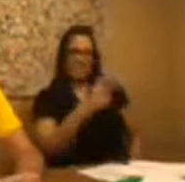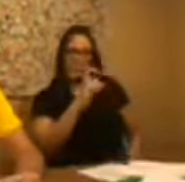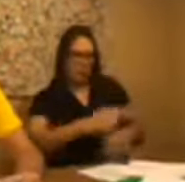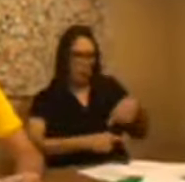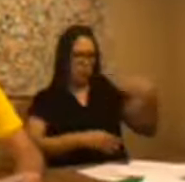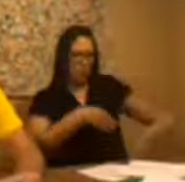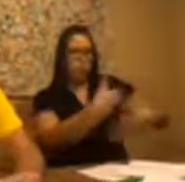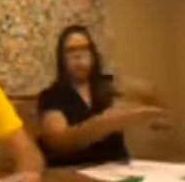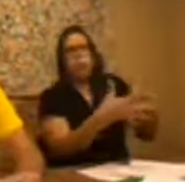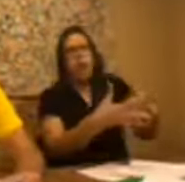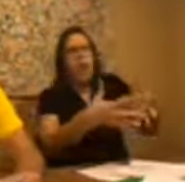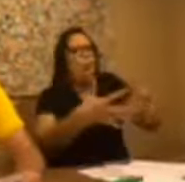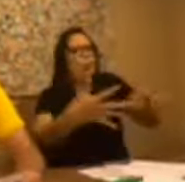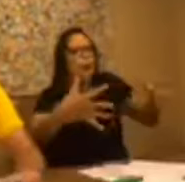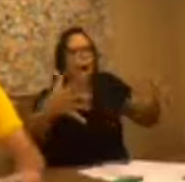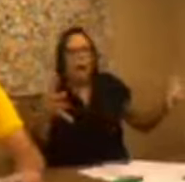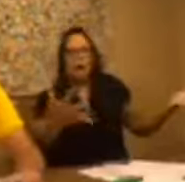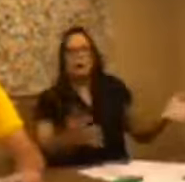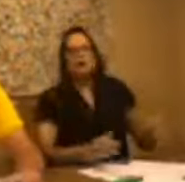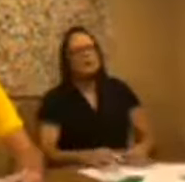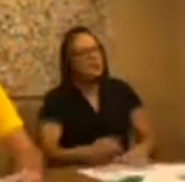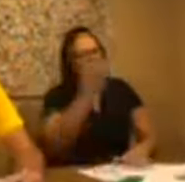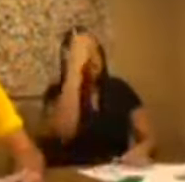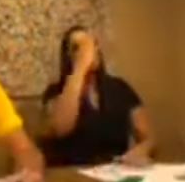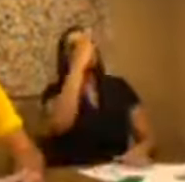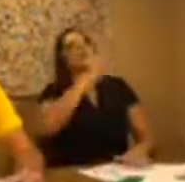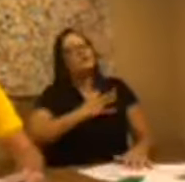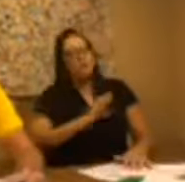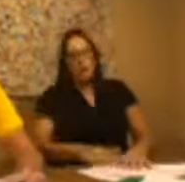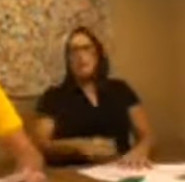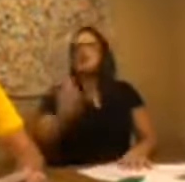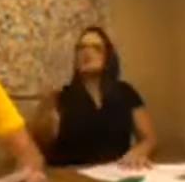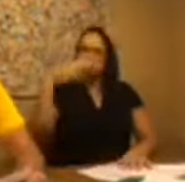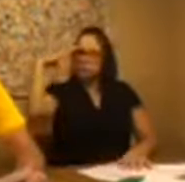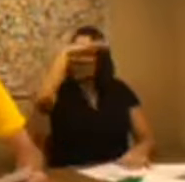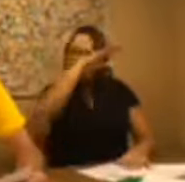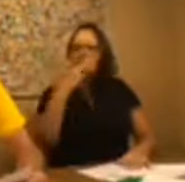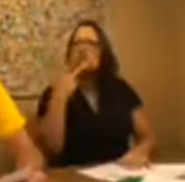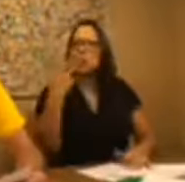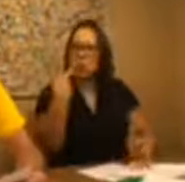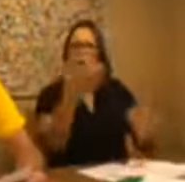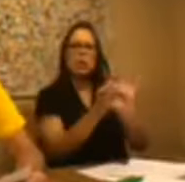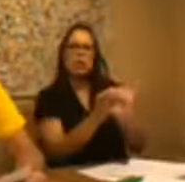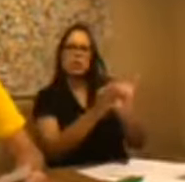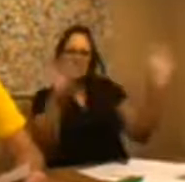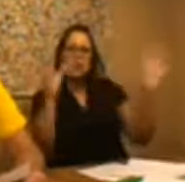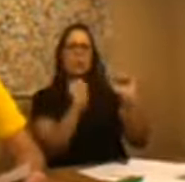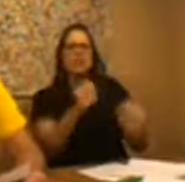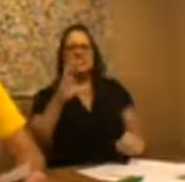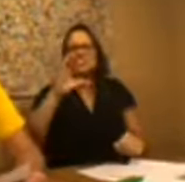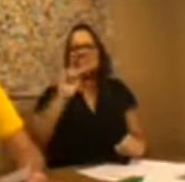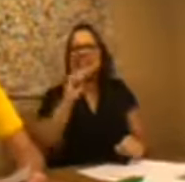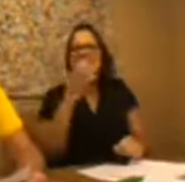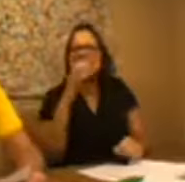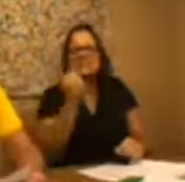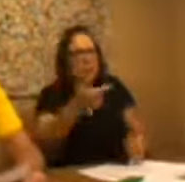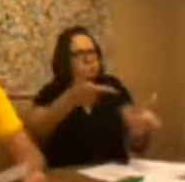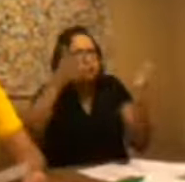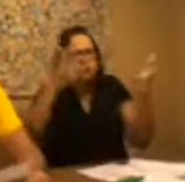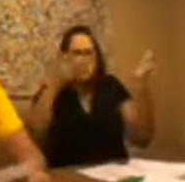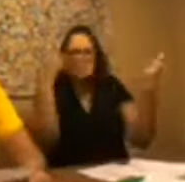isso é uma progressão geométrica dizem que eu quero liberar a caça no brasil e se for de canalha sem vergonha vagabundo e